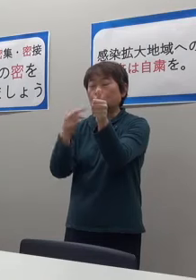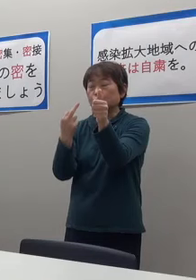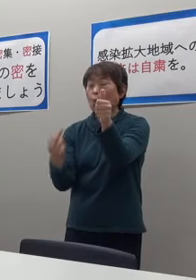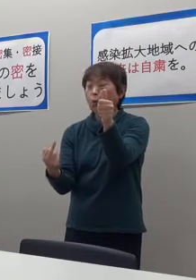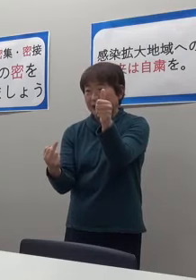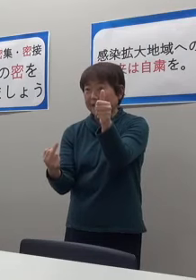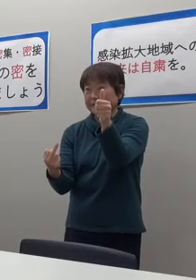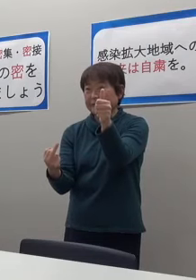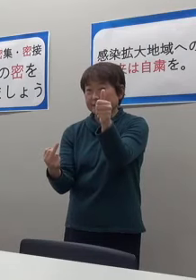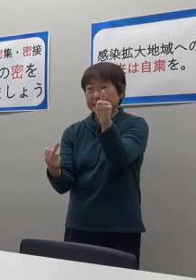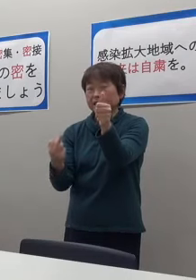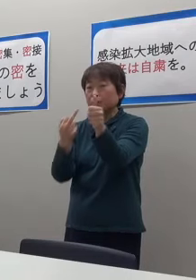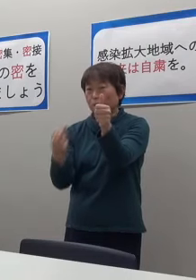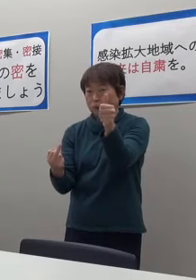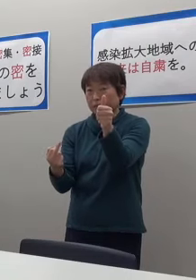ている